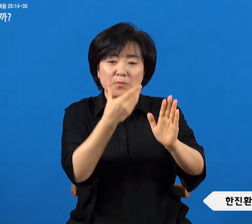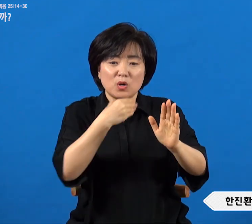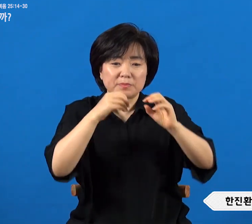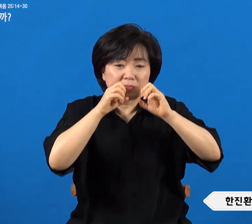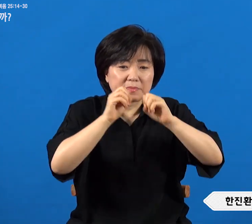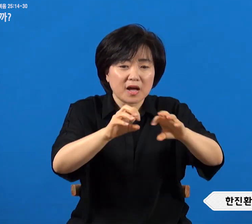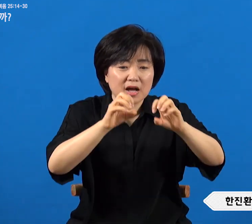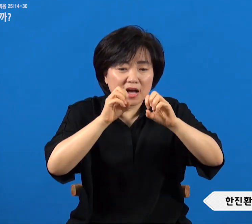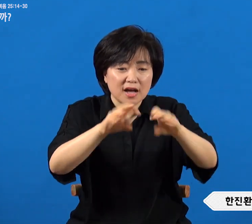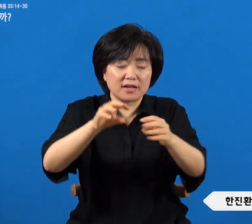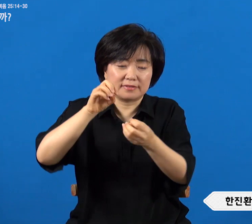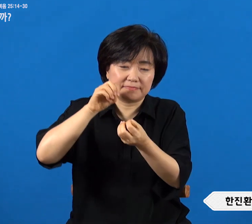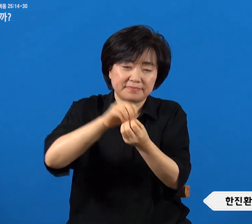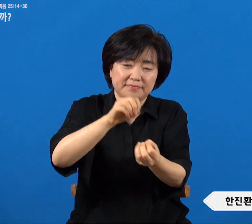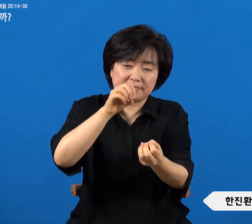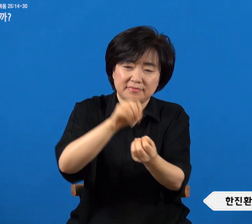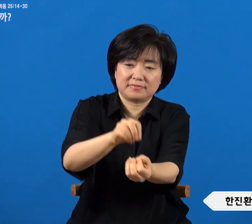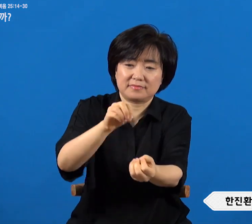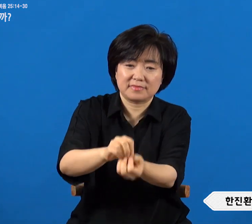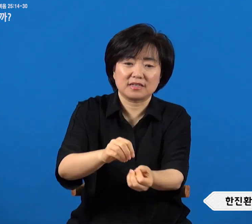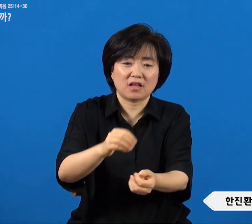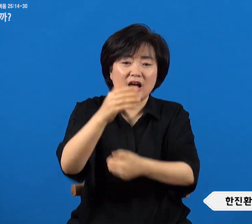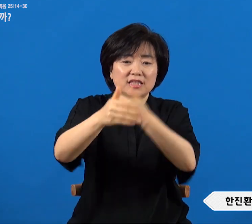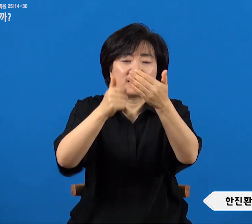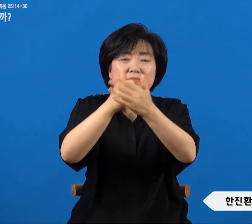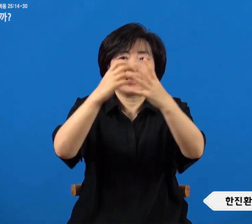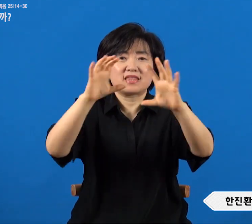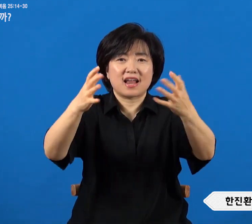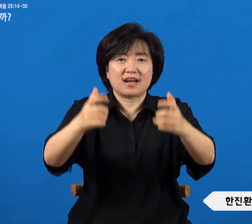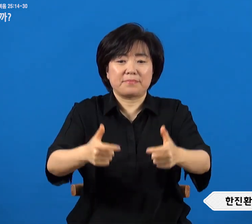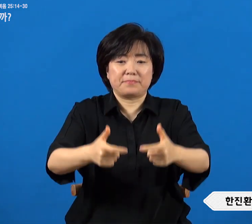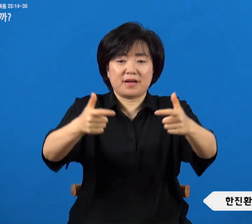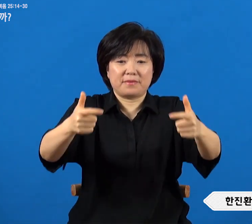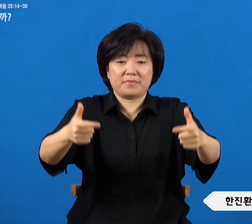수 있도록 사람을 남겨야 됩니다.